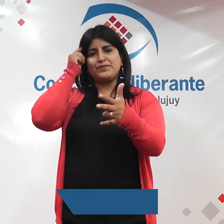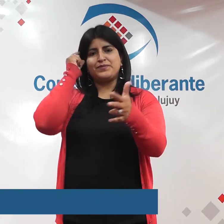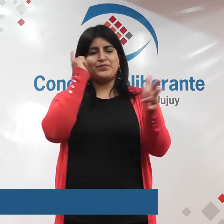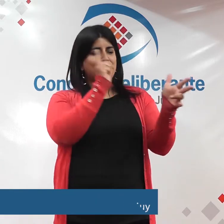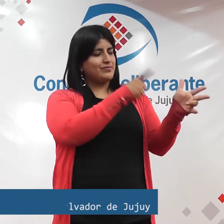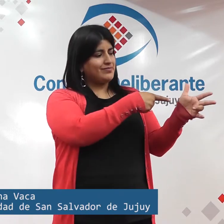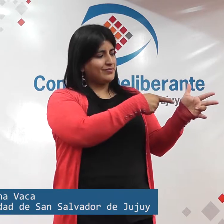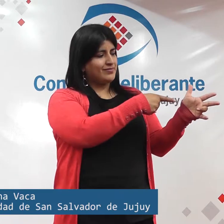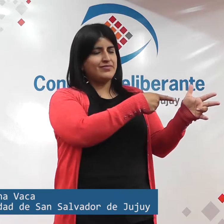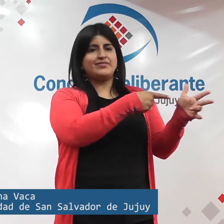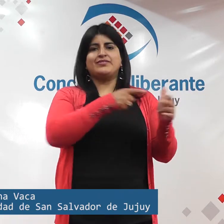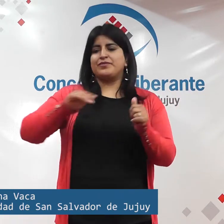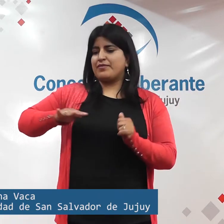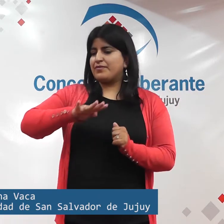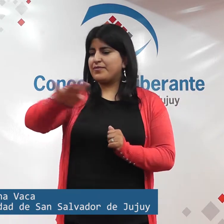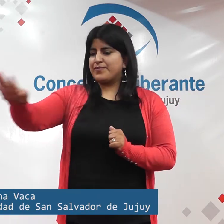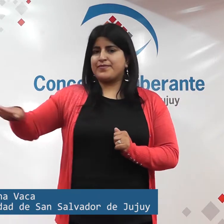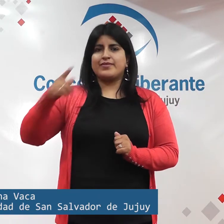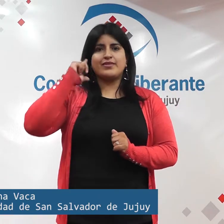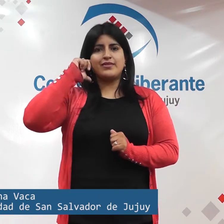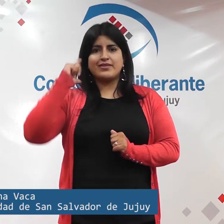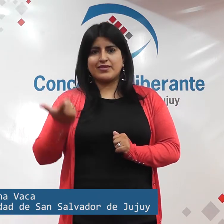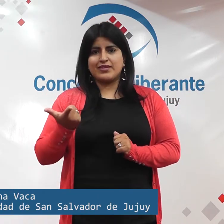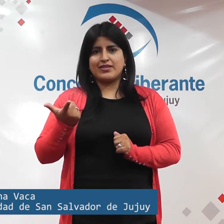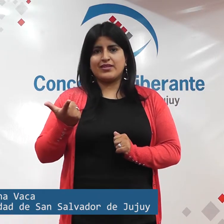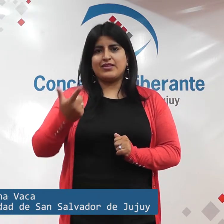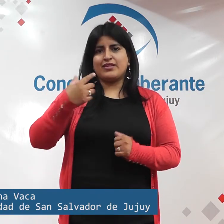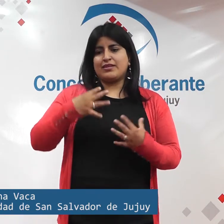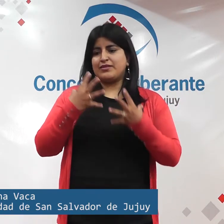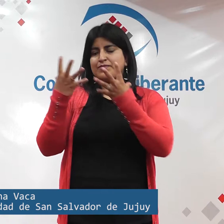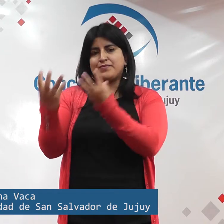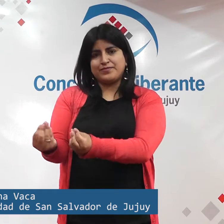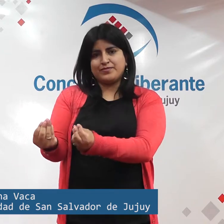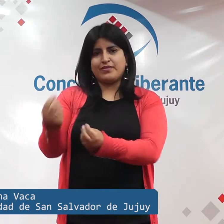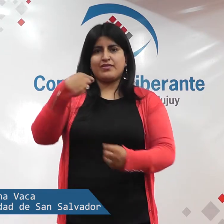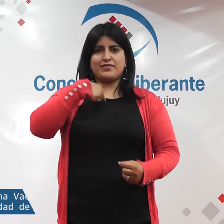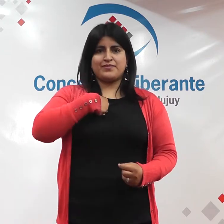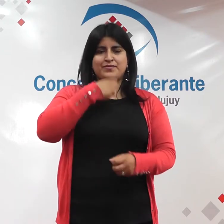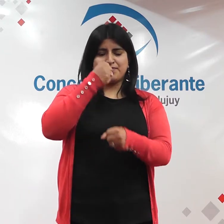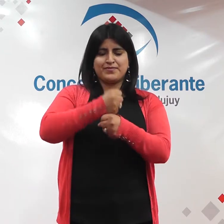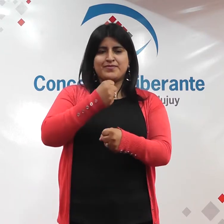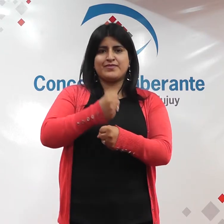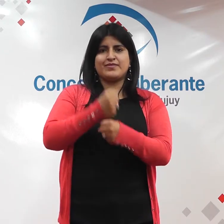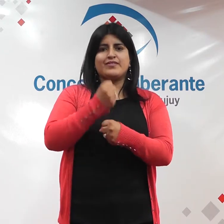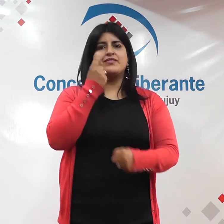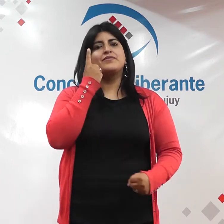Yo trabajo en la municipalidad de San Salvador de Jujuy. Aprendí lengua de señas para ayudar y apoyar a la comunidad